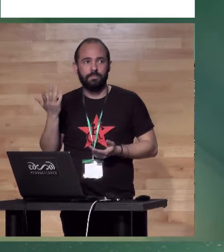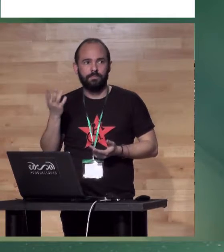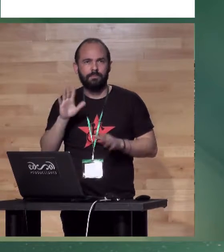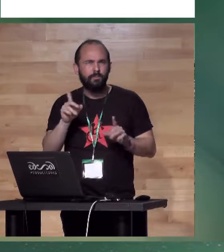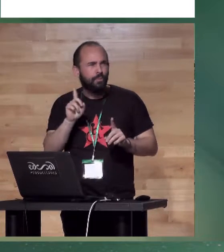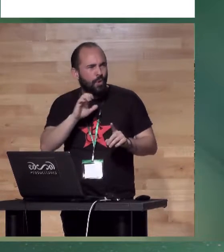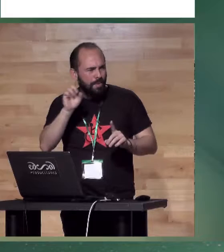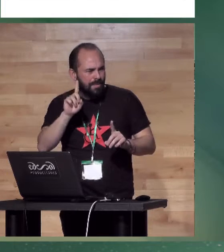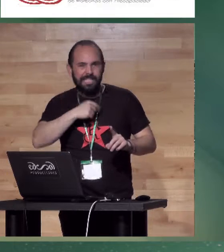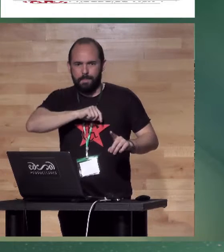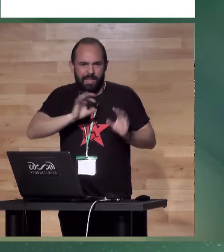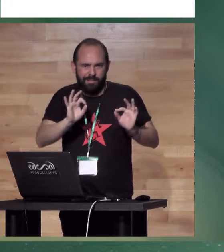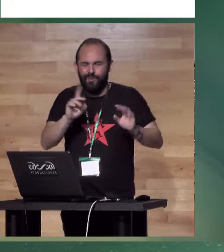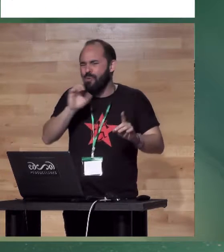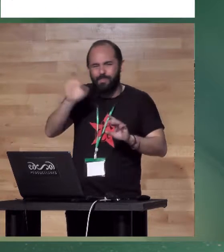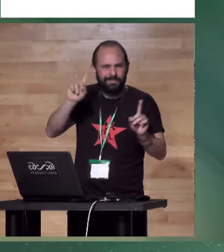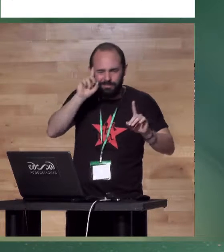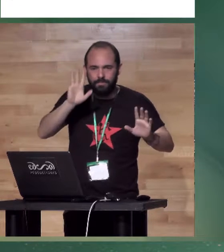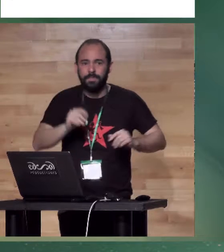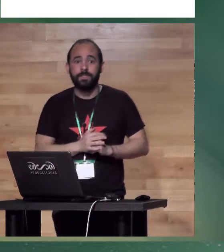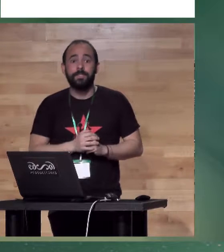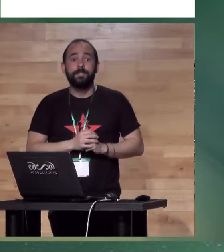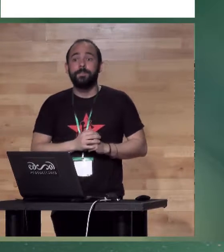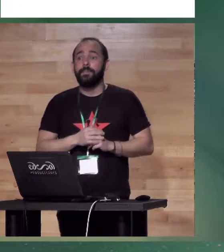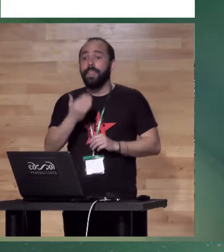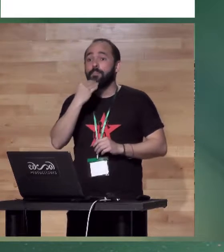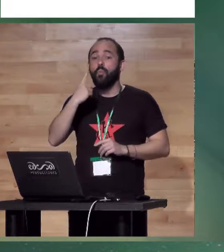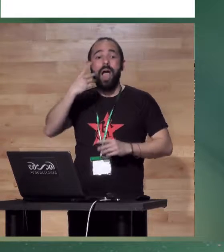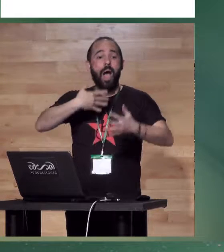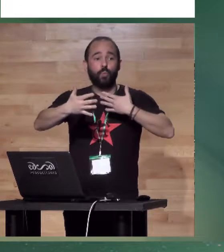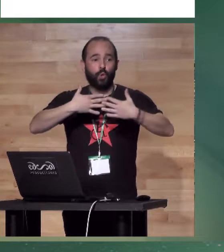aquí, bueno, en Europa... No sé si fue en Europa o en España, nada más. Bueno, no lo sé.